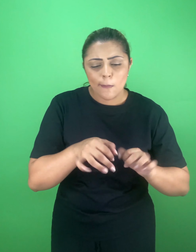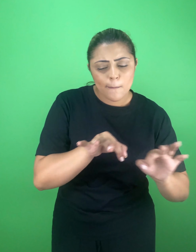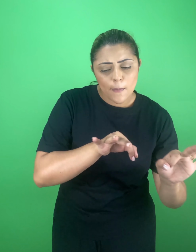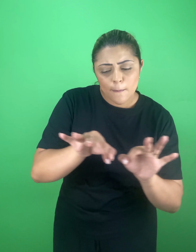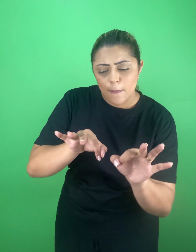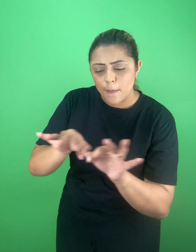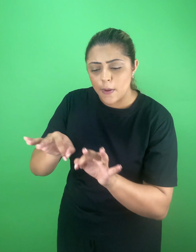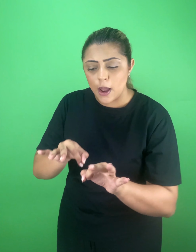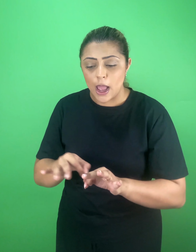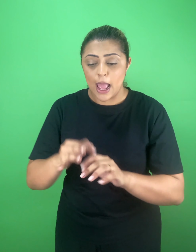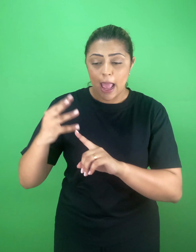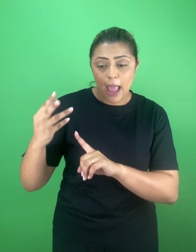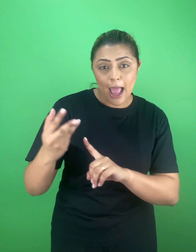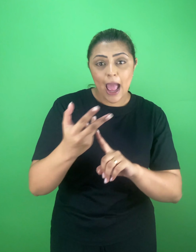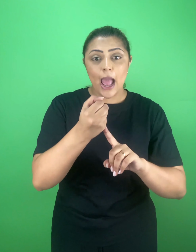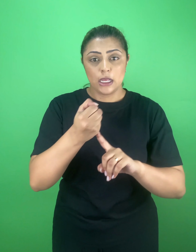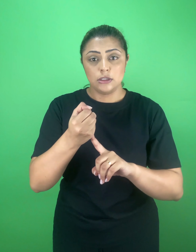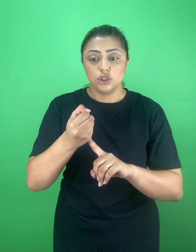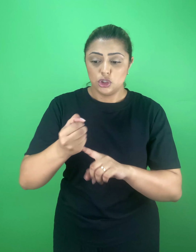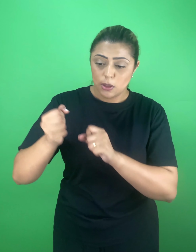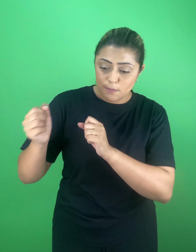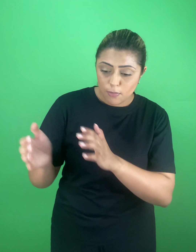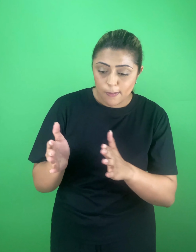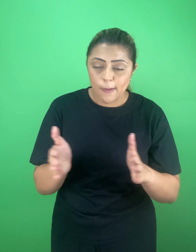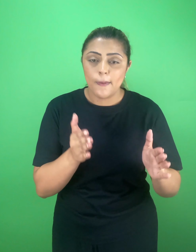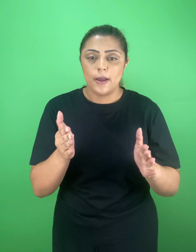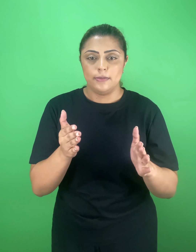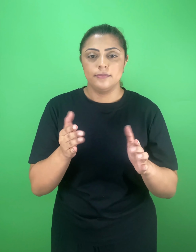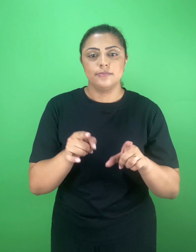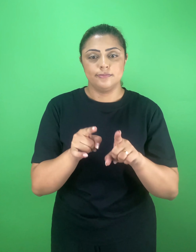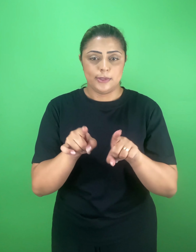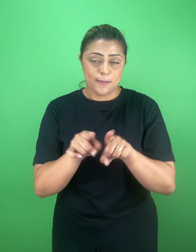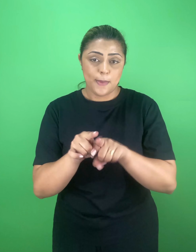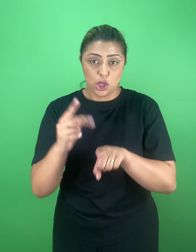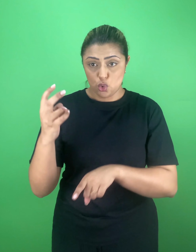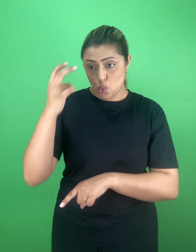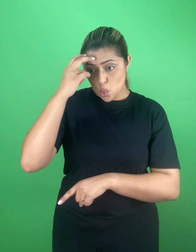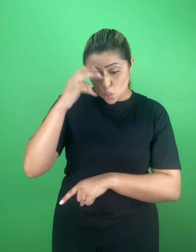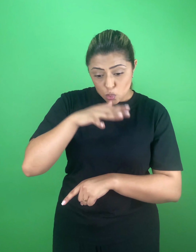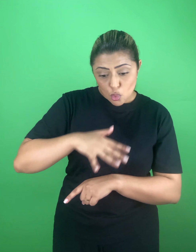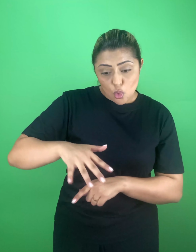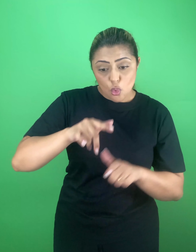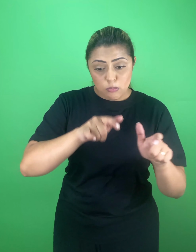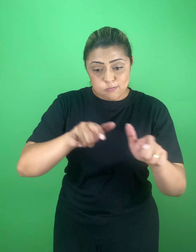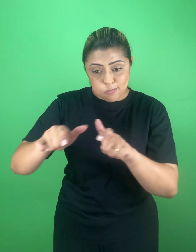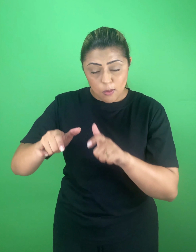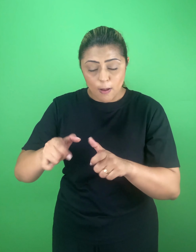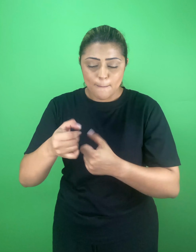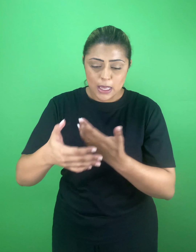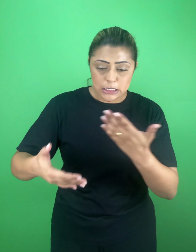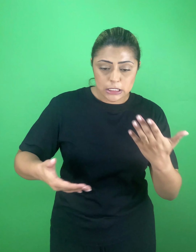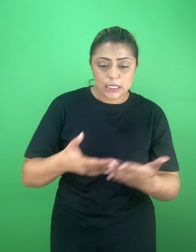produção artística e iniciativas de cultura local Mediação cultural Projeto de mapeamento,